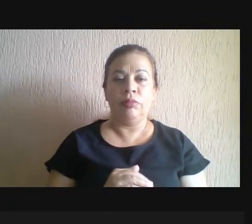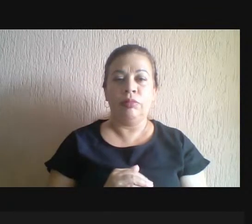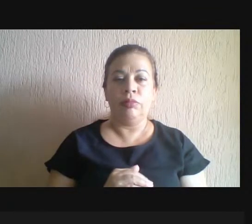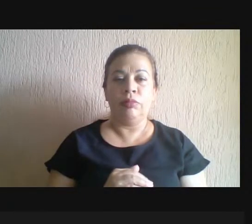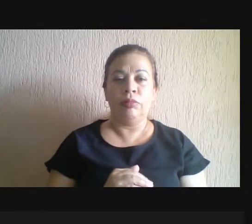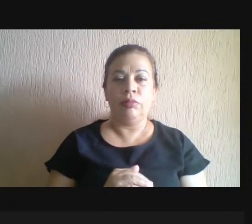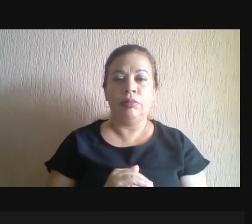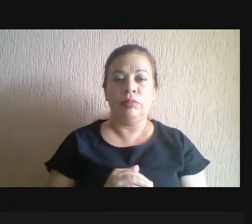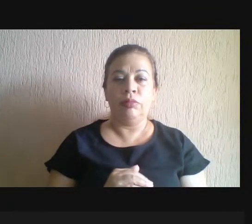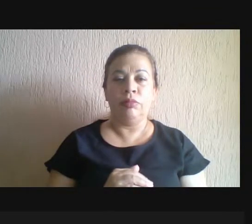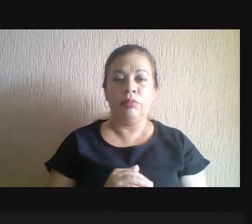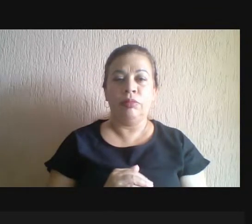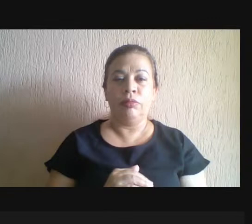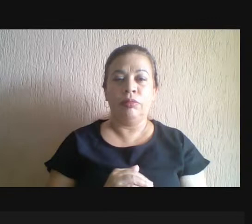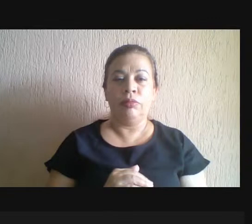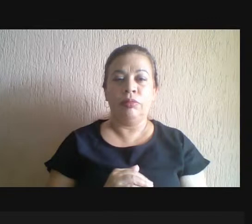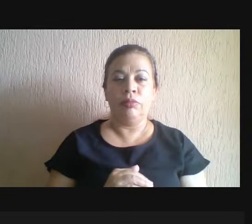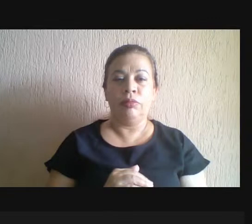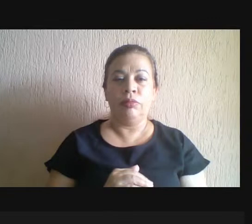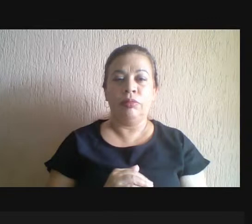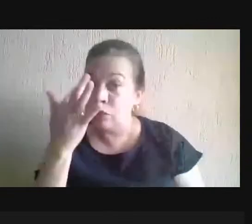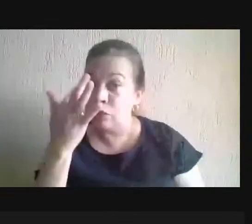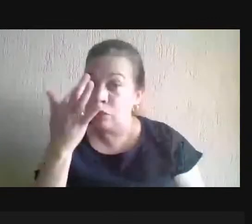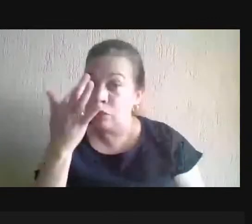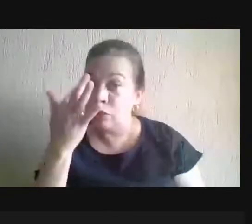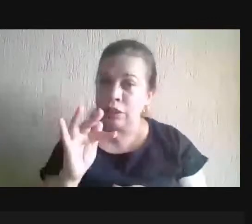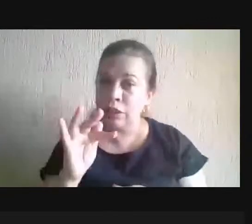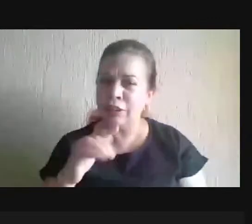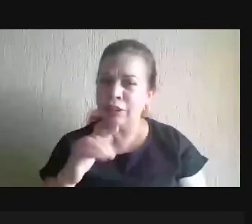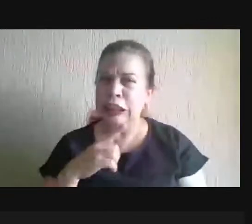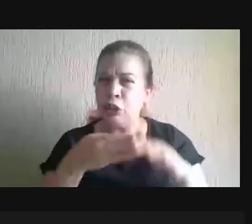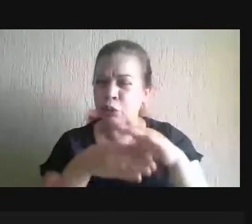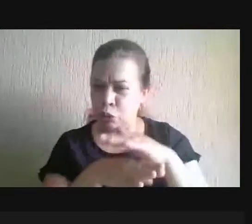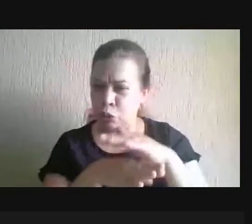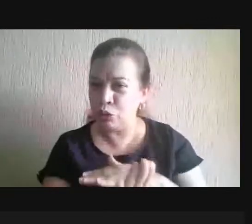federais, eu, pelo menos, costumo fazer isso,